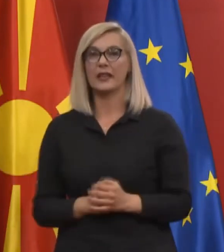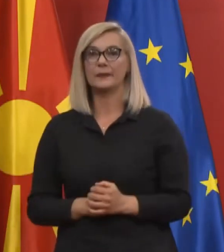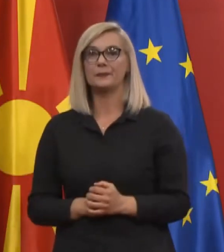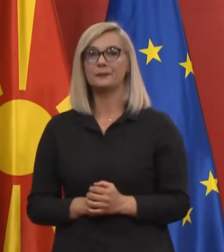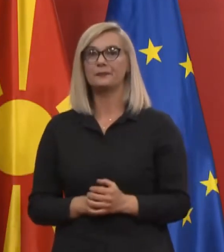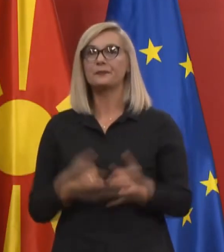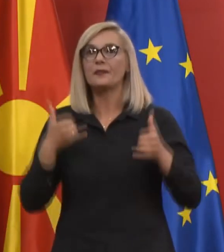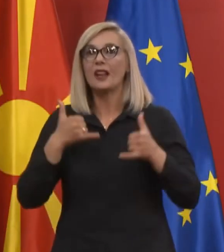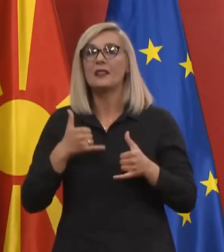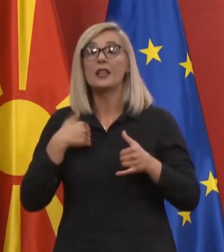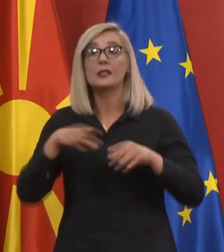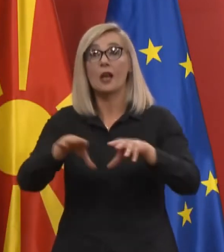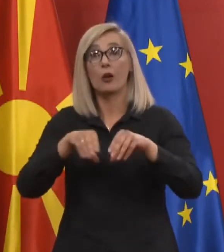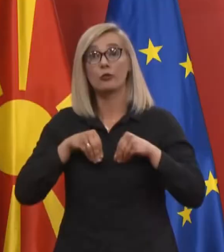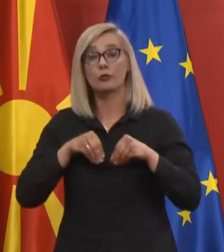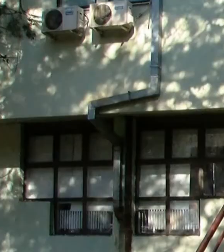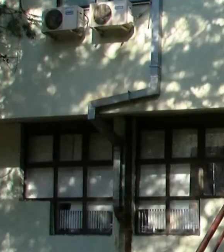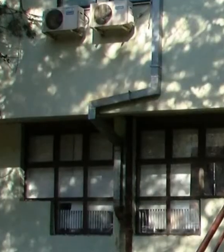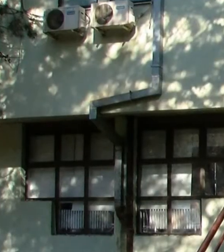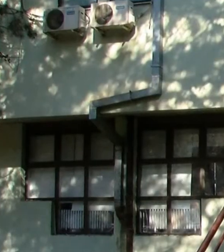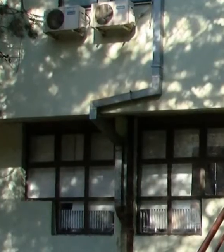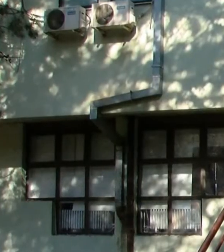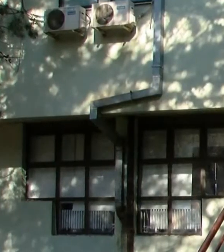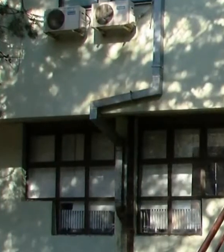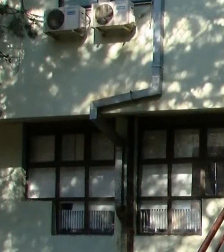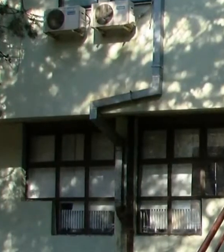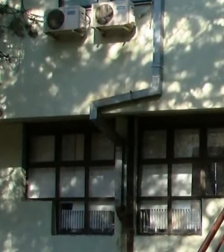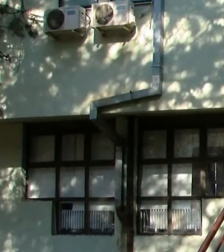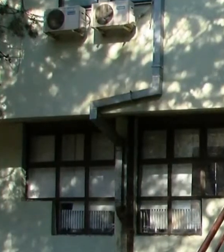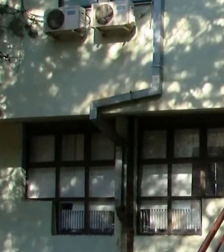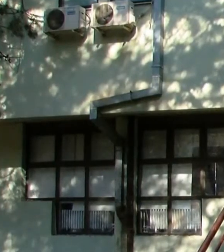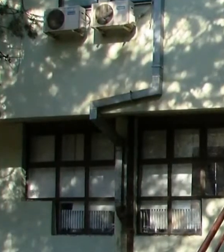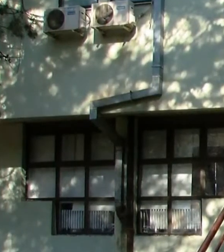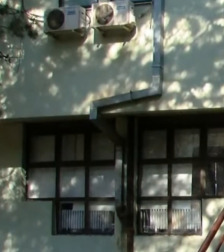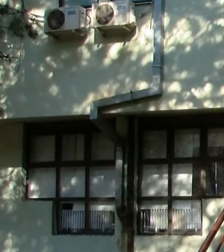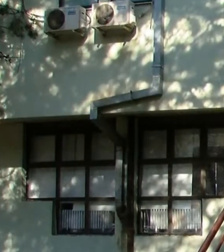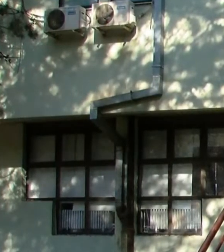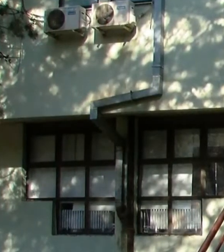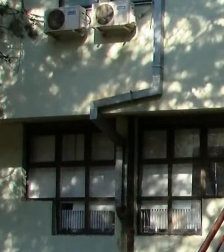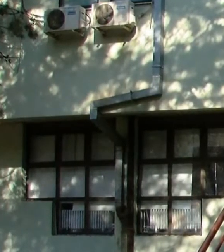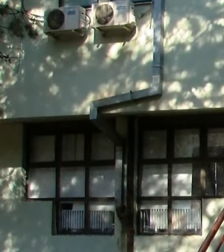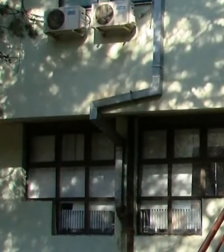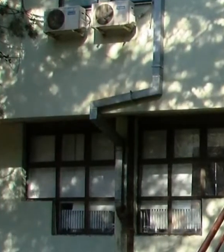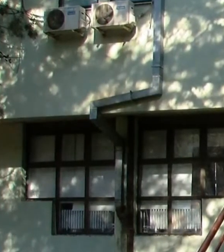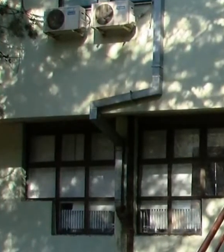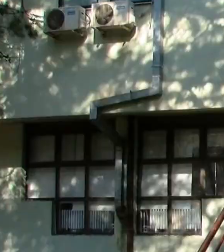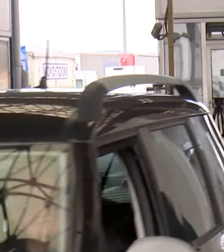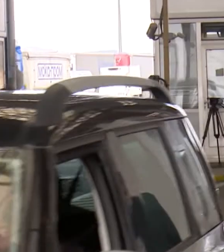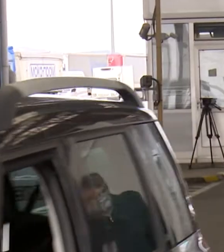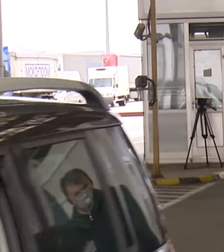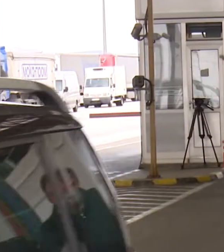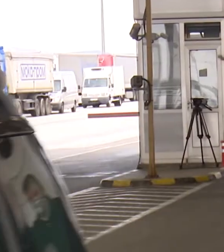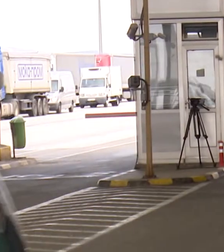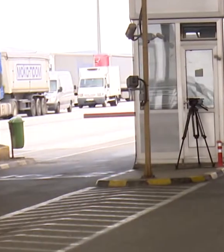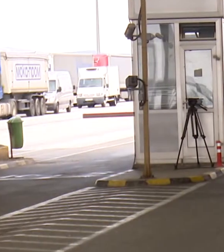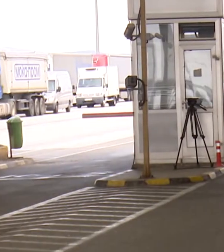të qerdheve. Në mbledhjen e sotme me rekomandim të Komisionit për Shëndetësi, qeveria ka miratuar edhe disa vendime dhe protokole për hyrjen e shtetasve